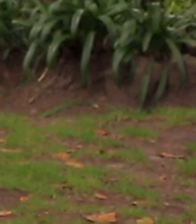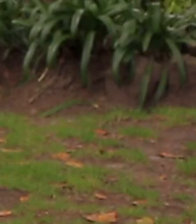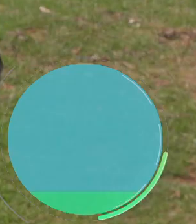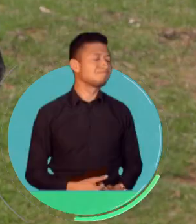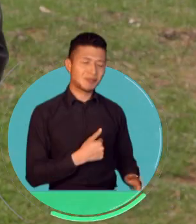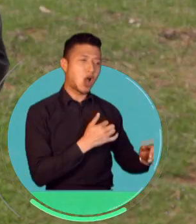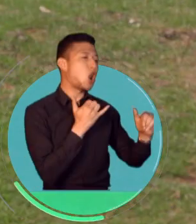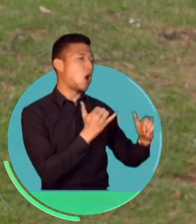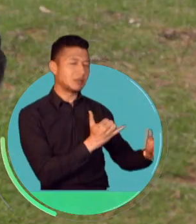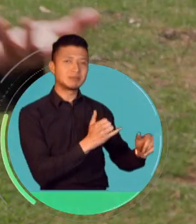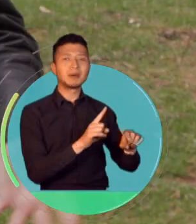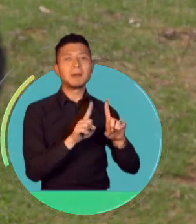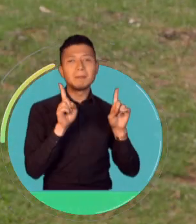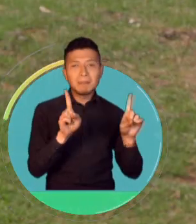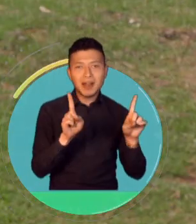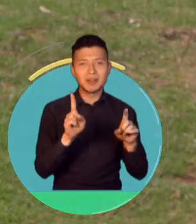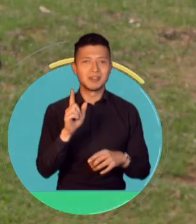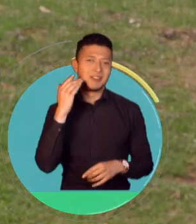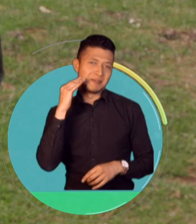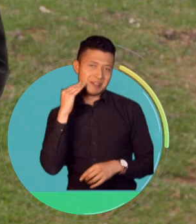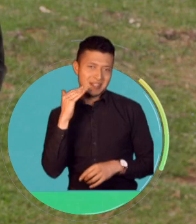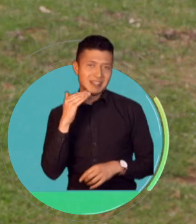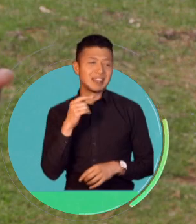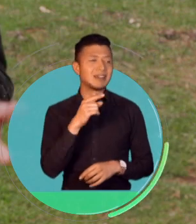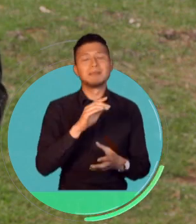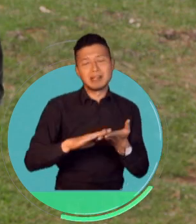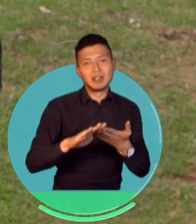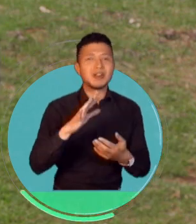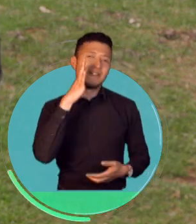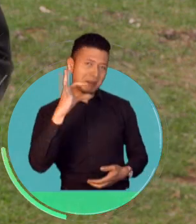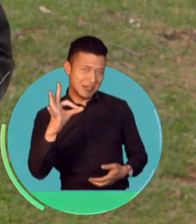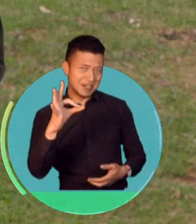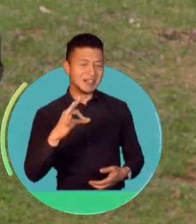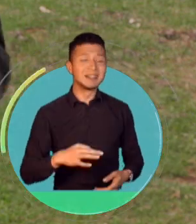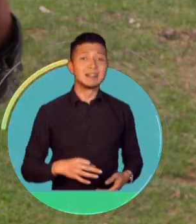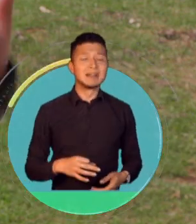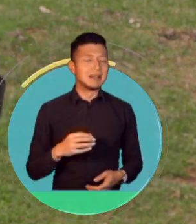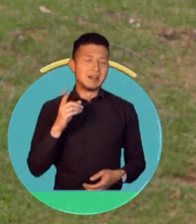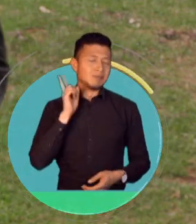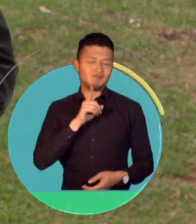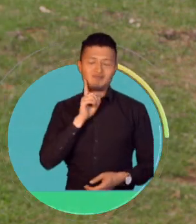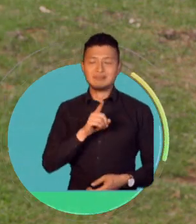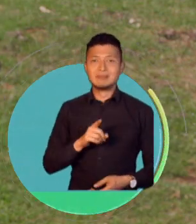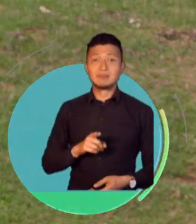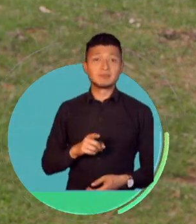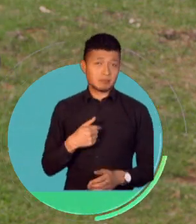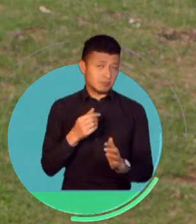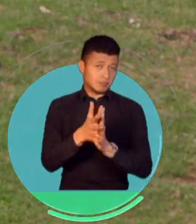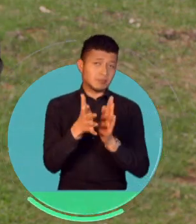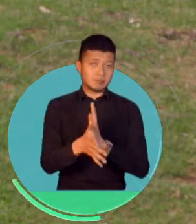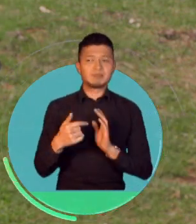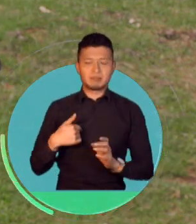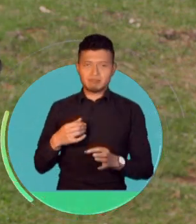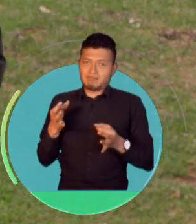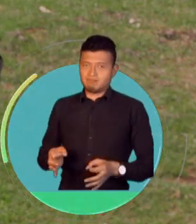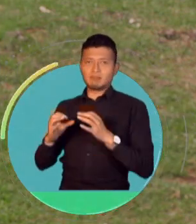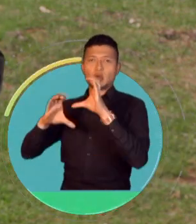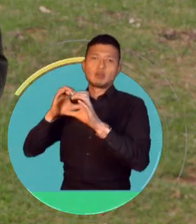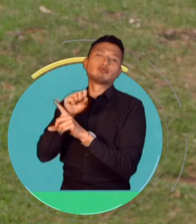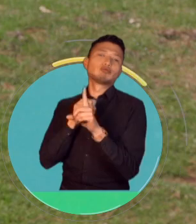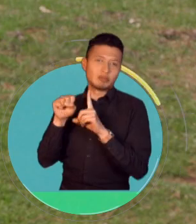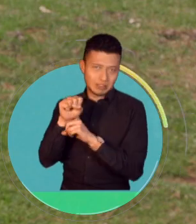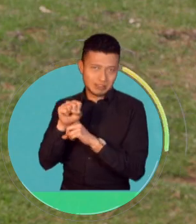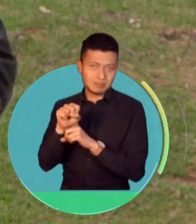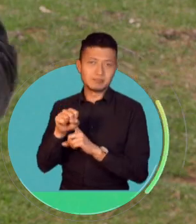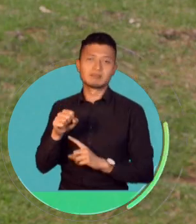contar Camilo yo básicamente soy comunicador social también he sido locutor durante muchísimo tiempo he